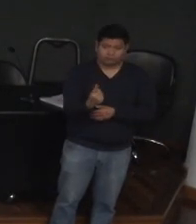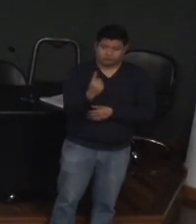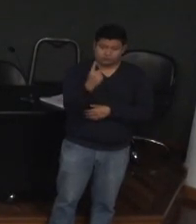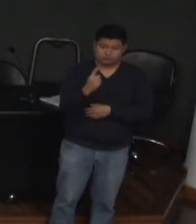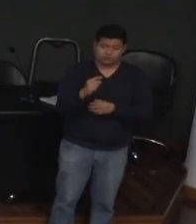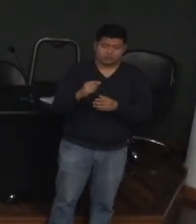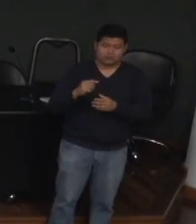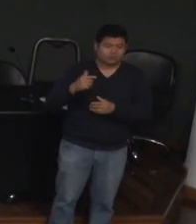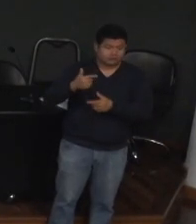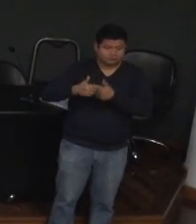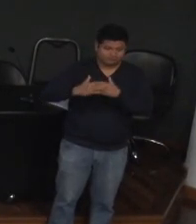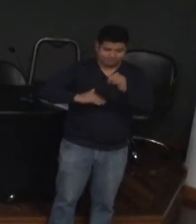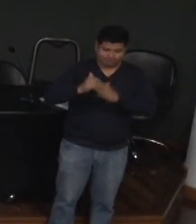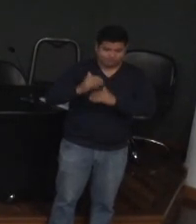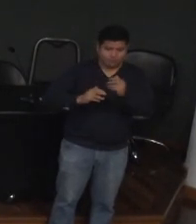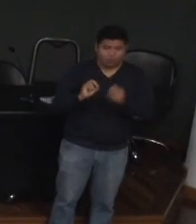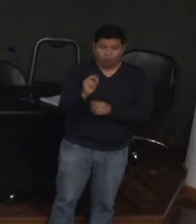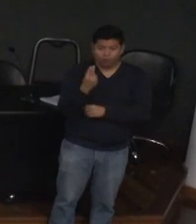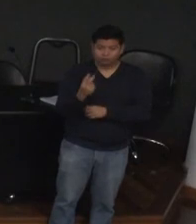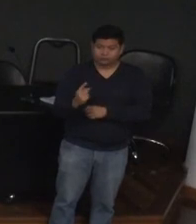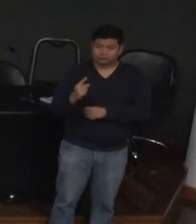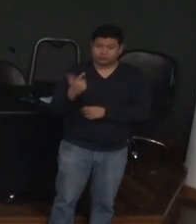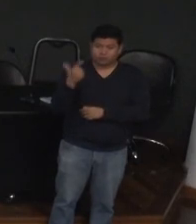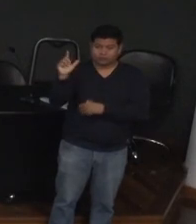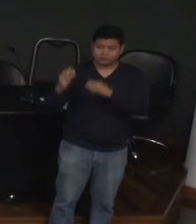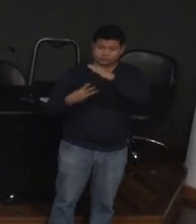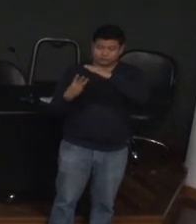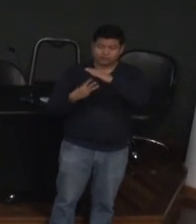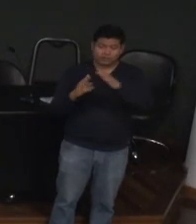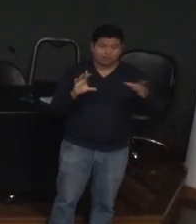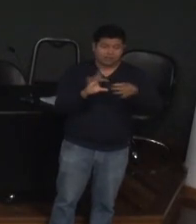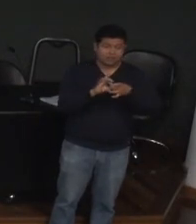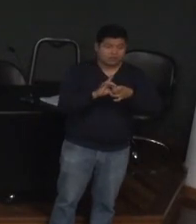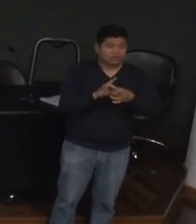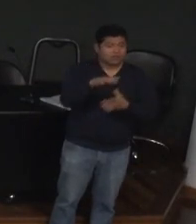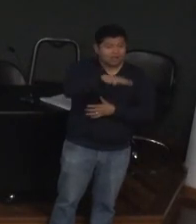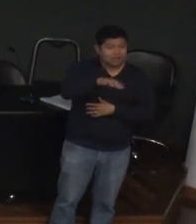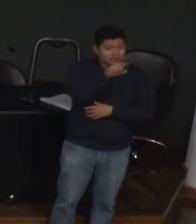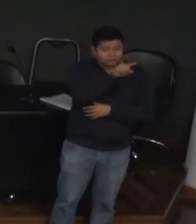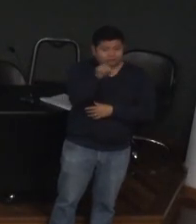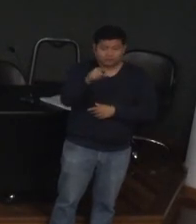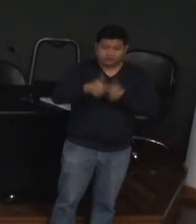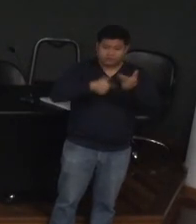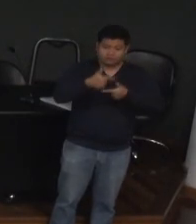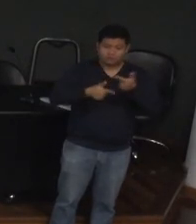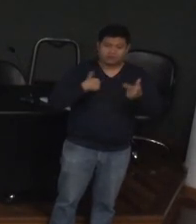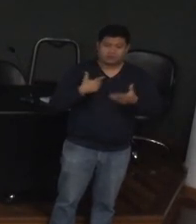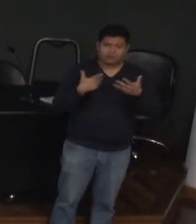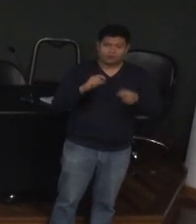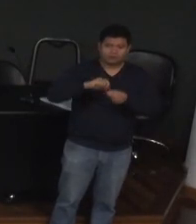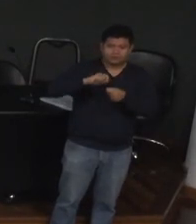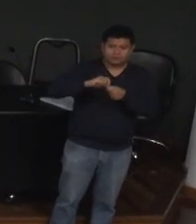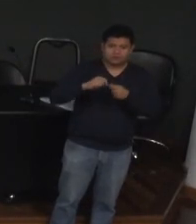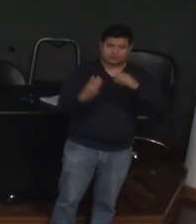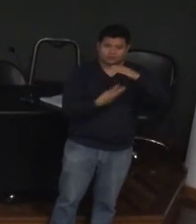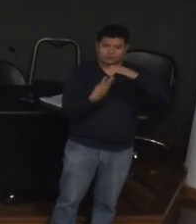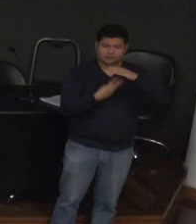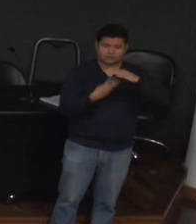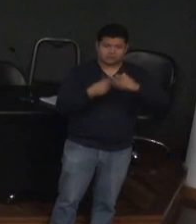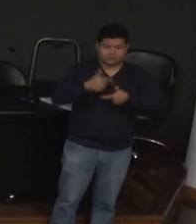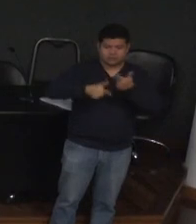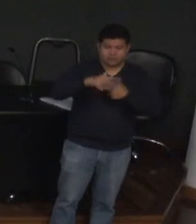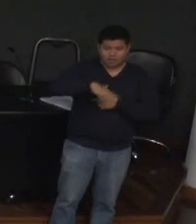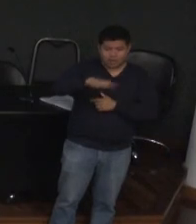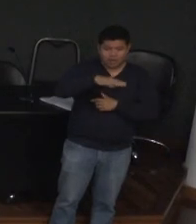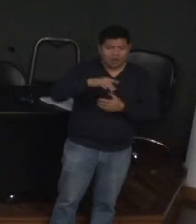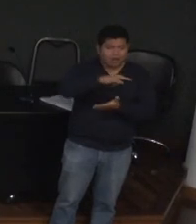um terceiro vinculado à área de vocês. Ah, eu quero fazer sobre um contrato de terceirização de serviço na área de contratos. Eu quero fazer sobre